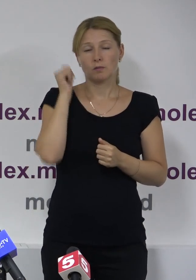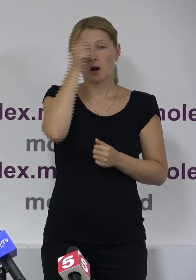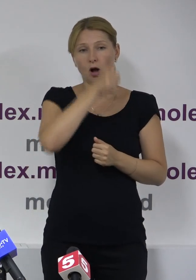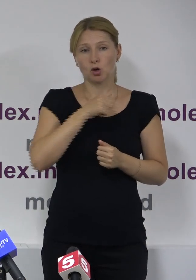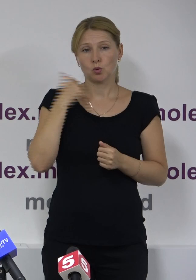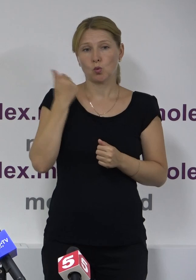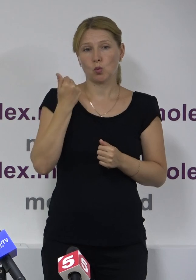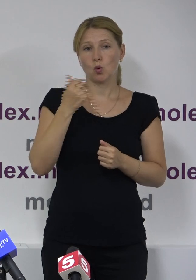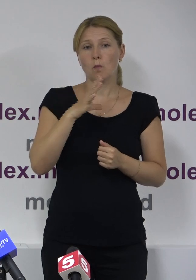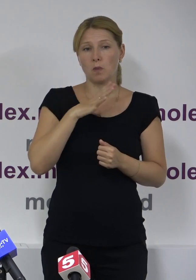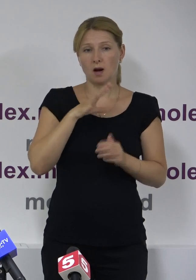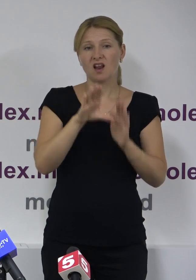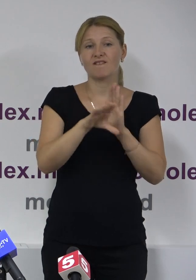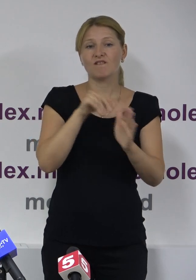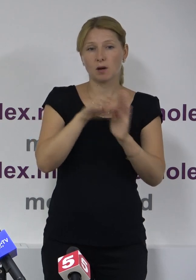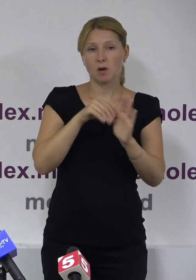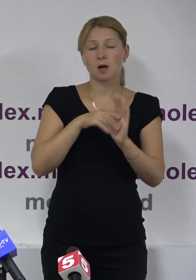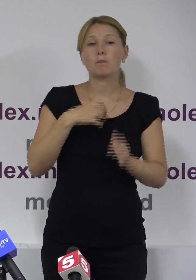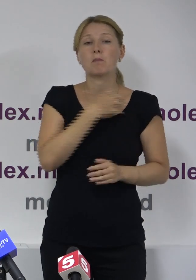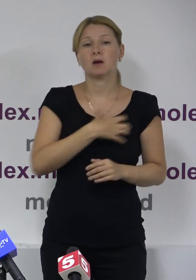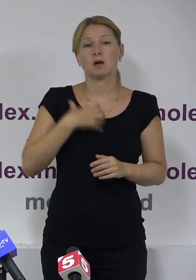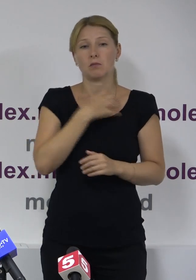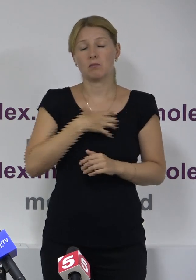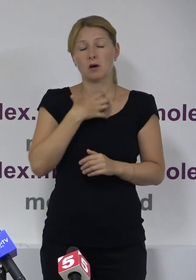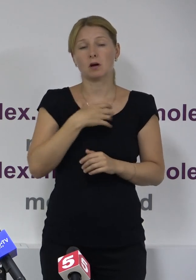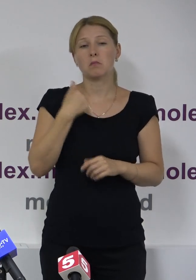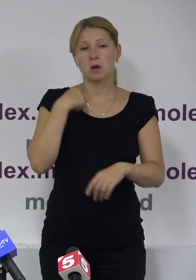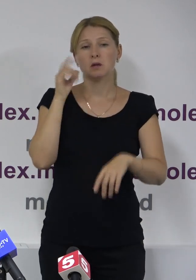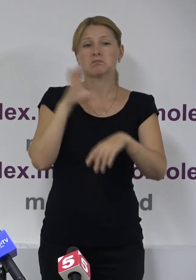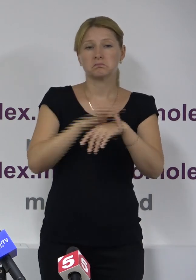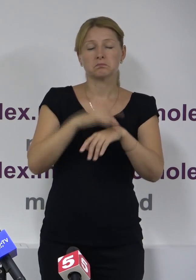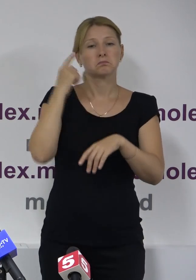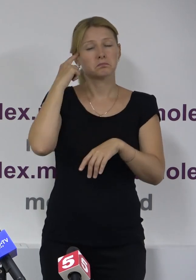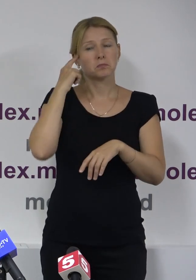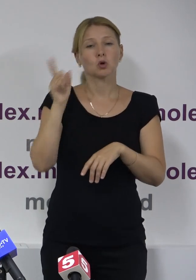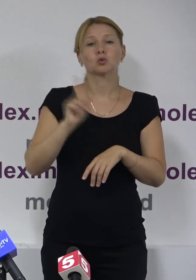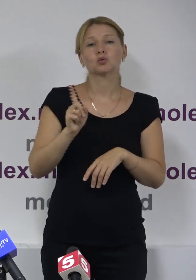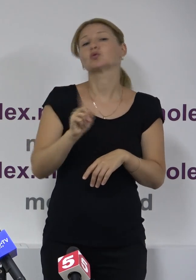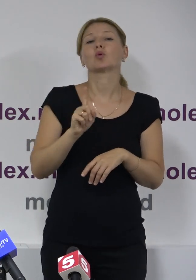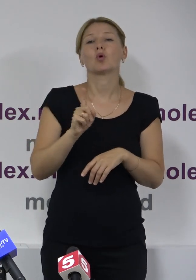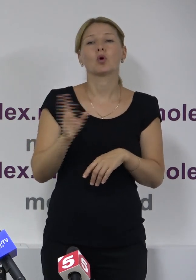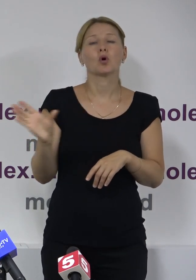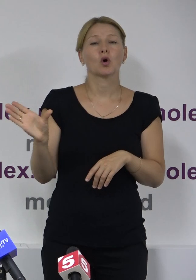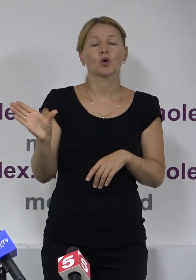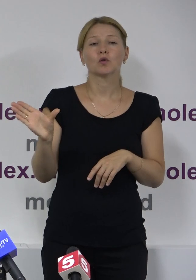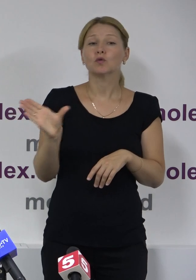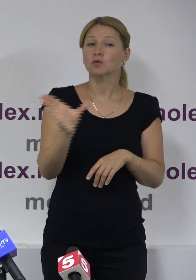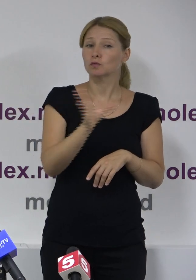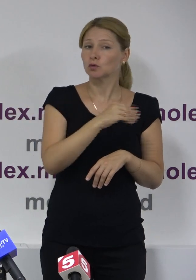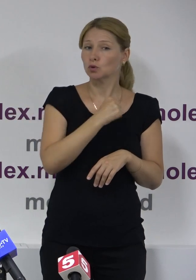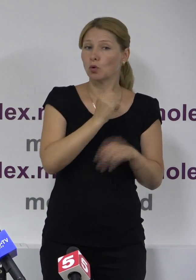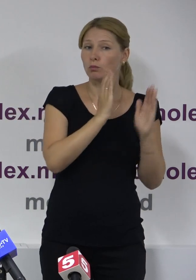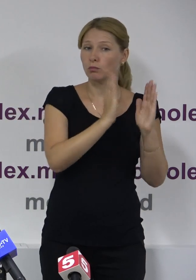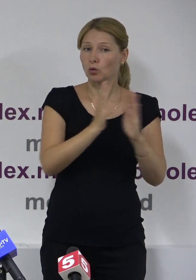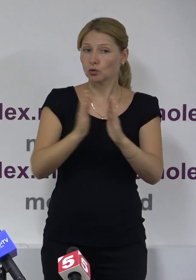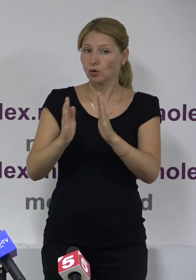generale, am constatat că componența CEC este una deplină și acest lucru este unul pozitiv în condițiile